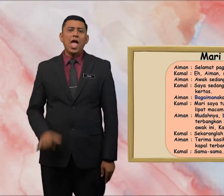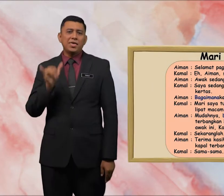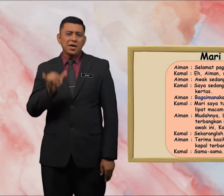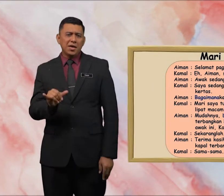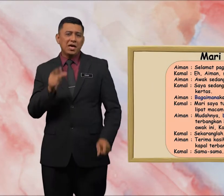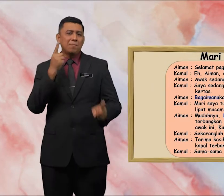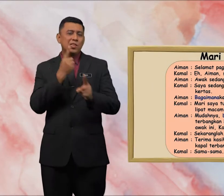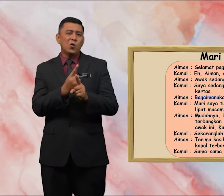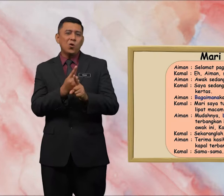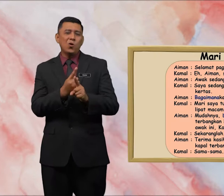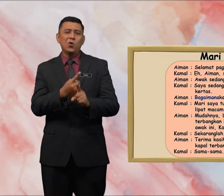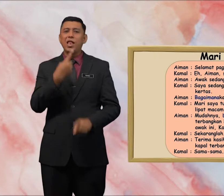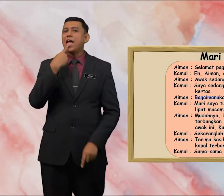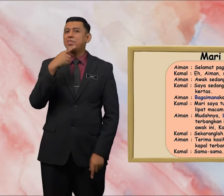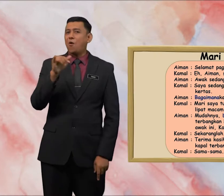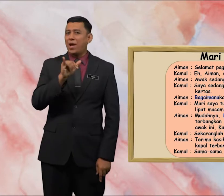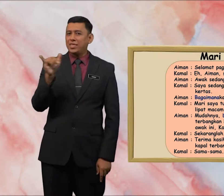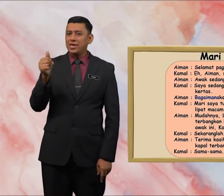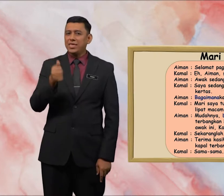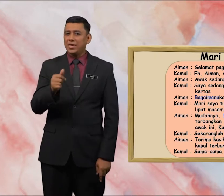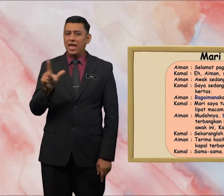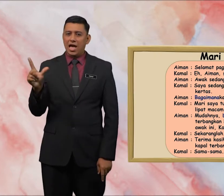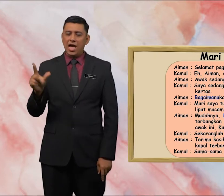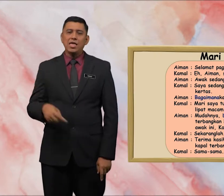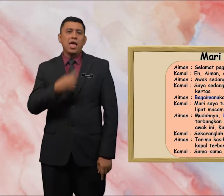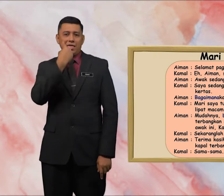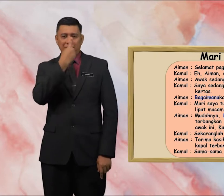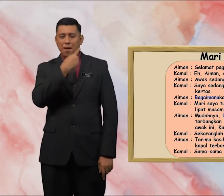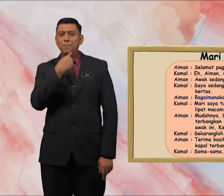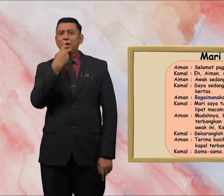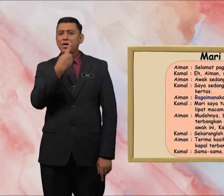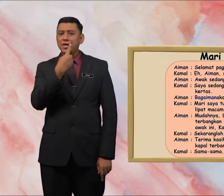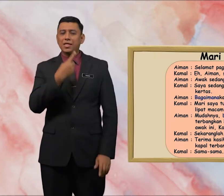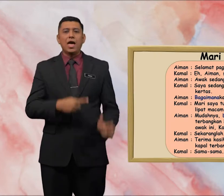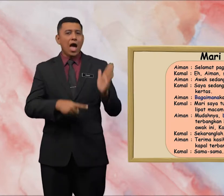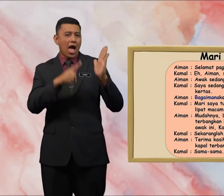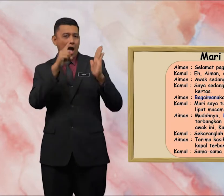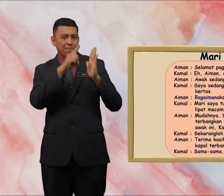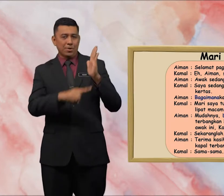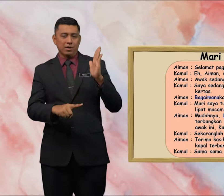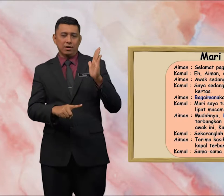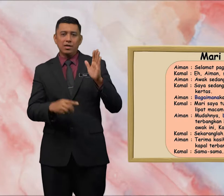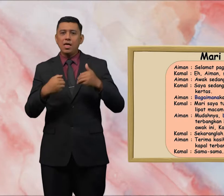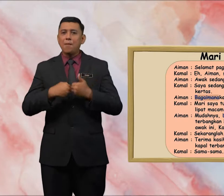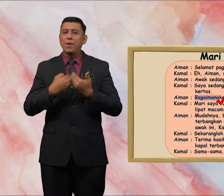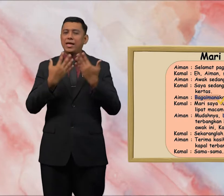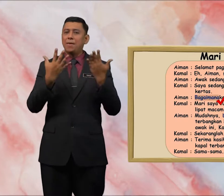Ya, betul. Jawapannya ialah siapa, apa,